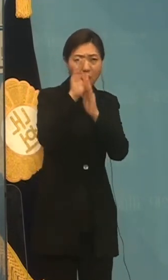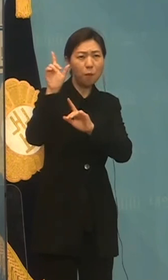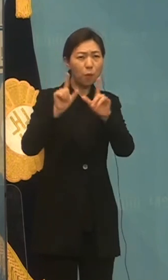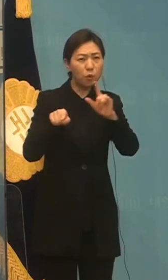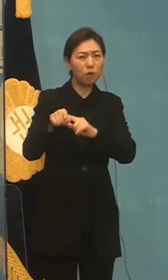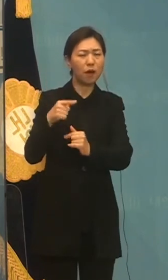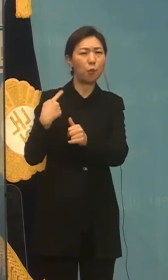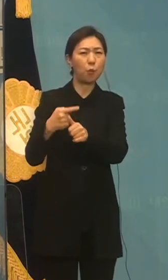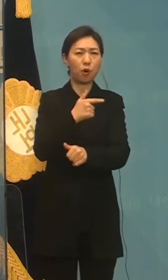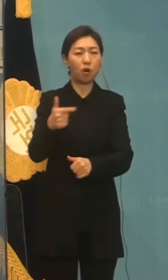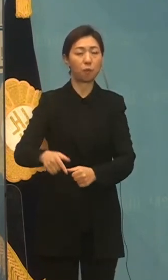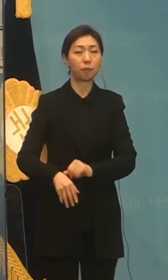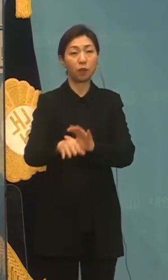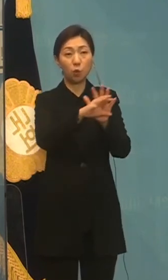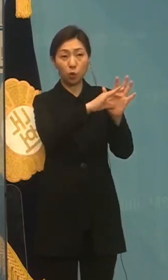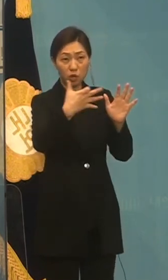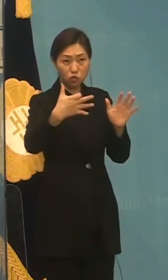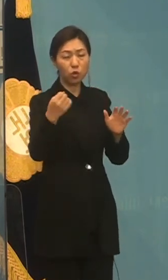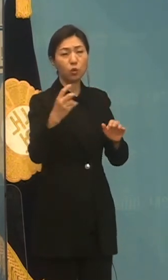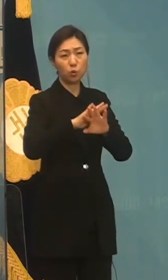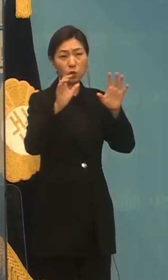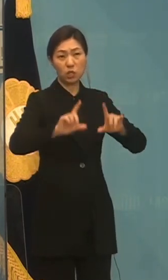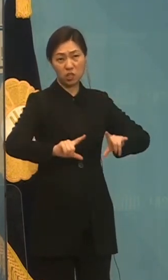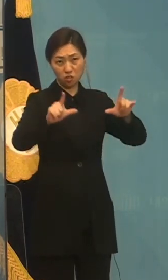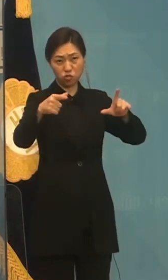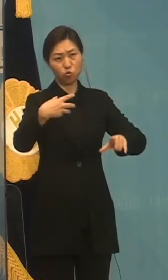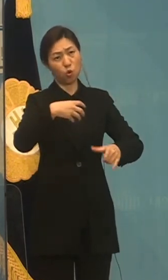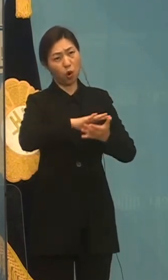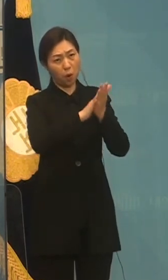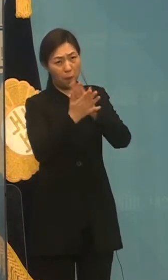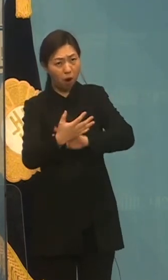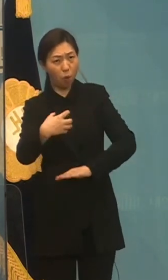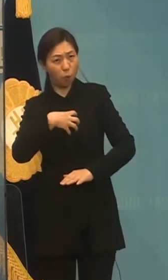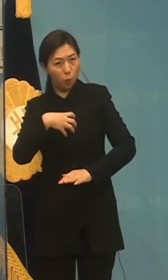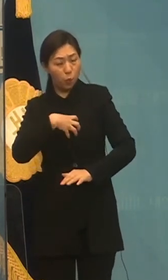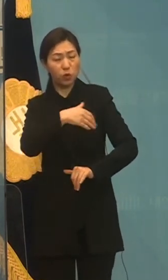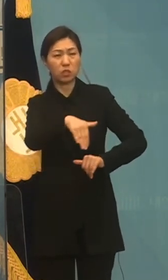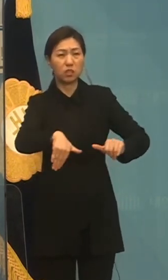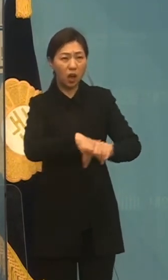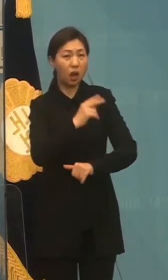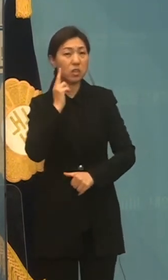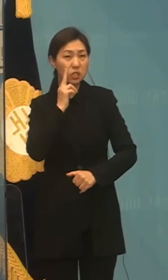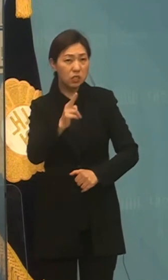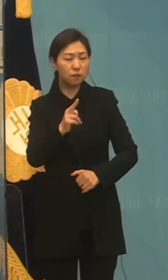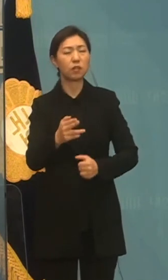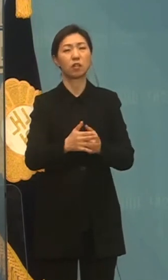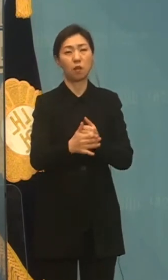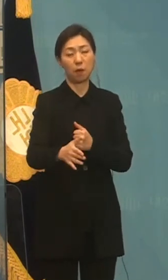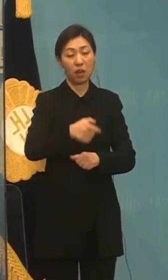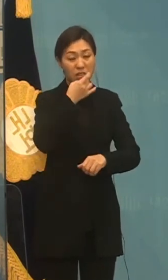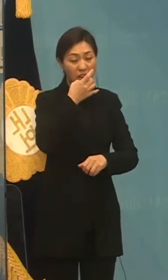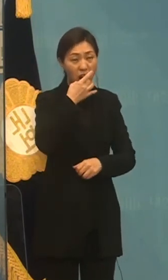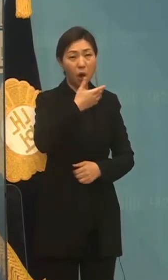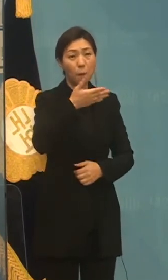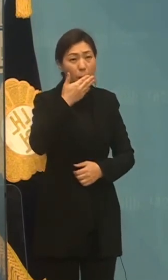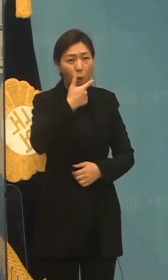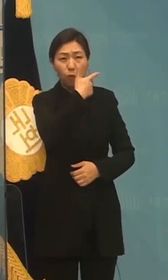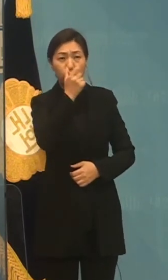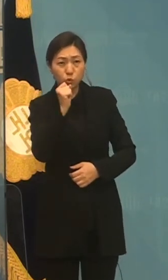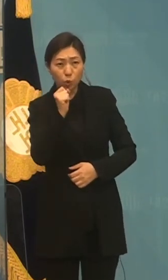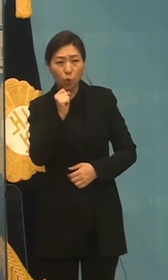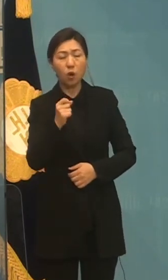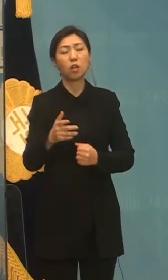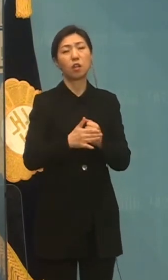특히 코로나와 기후위기로 식량 위기가 가속화되고 있는 가운데 9월 18일 정부가 국가 식량 계획을